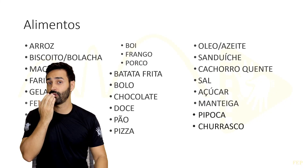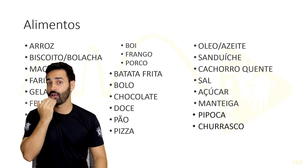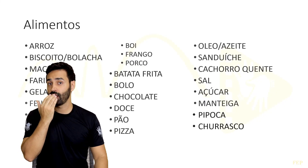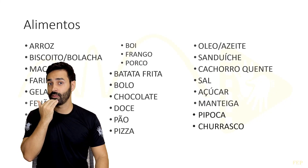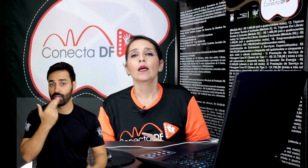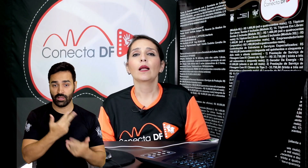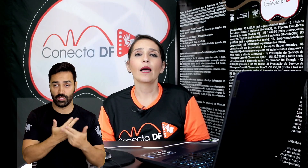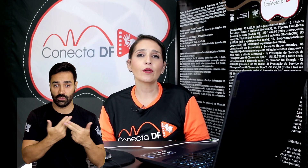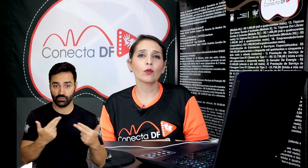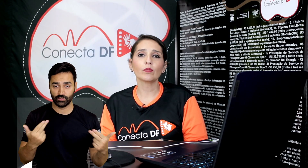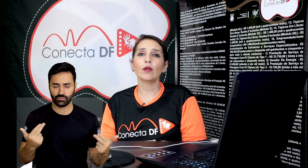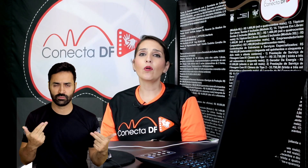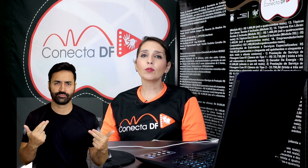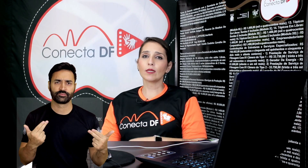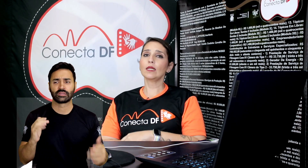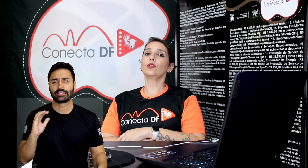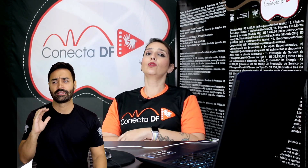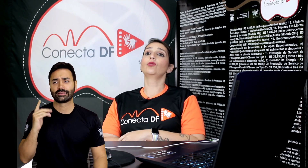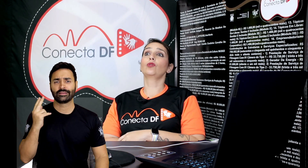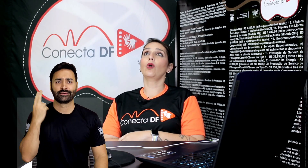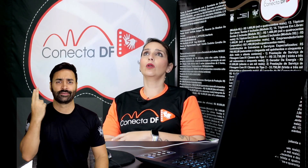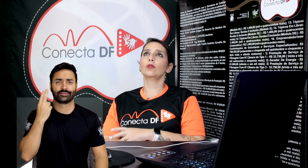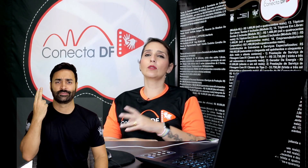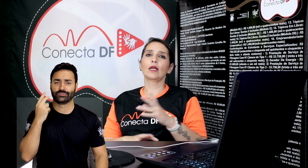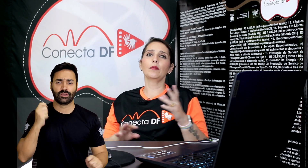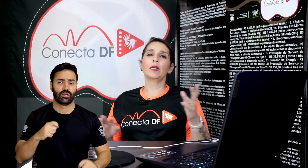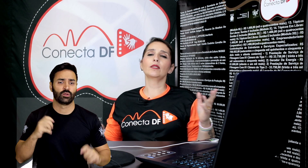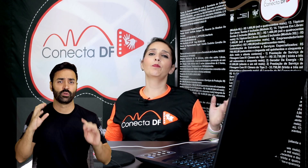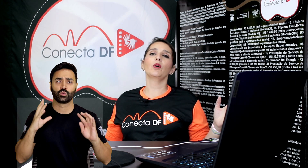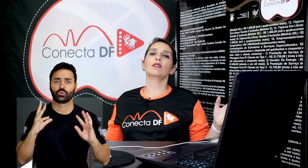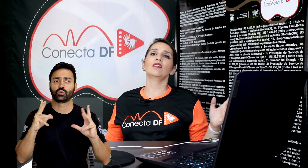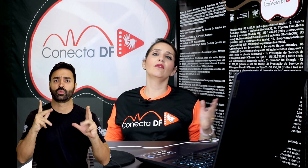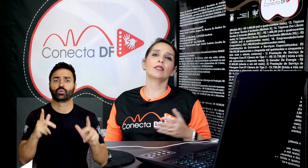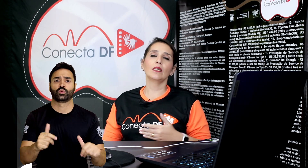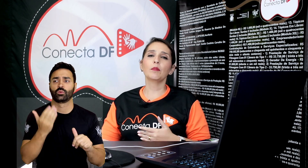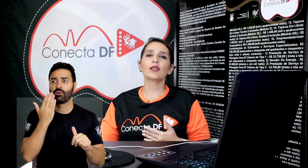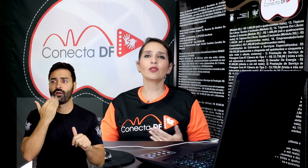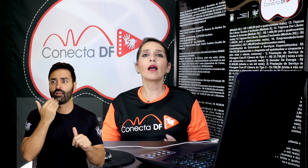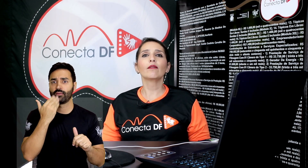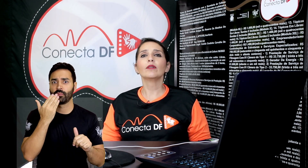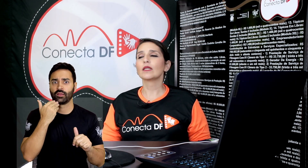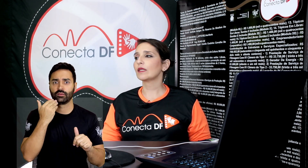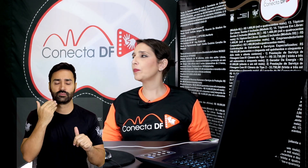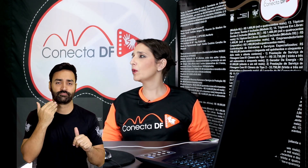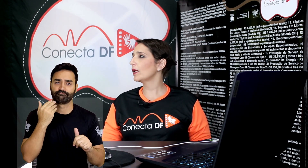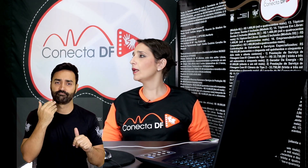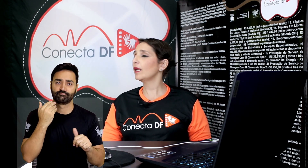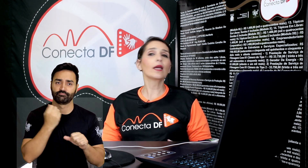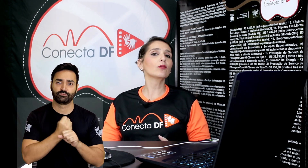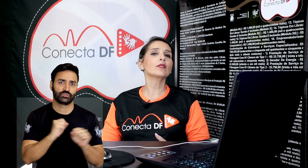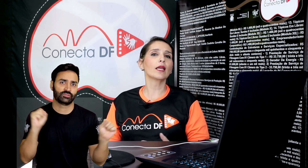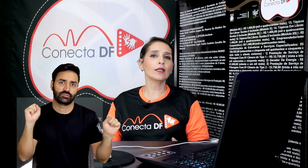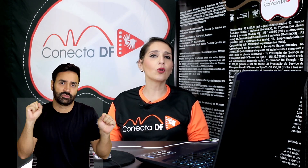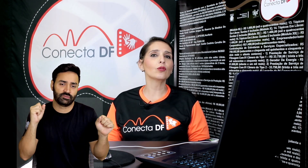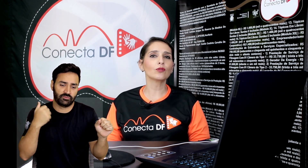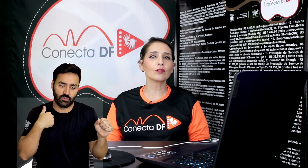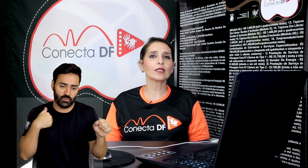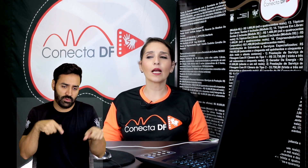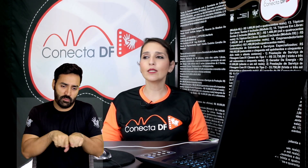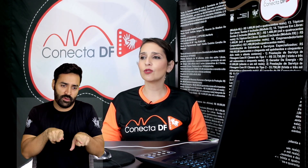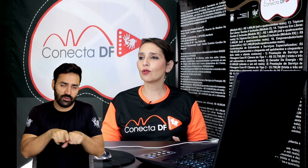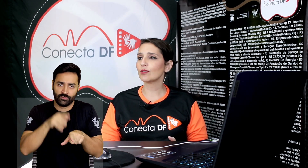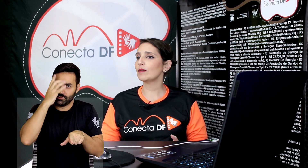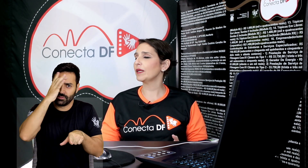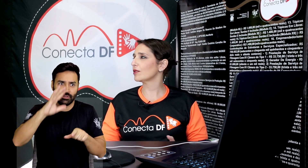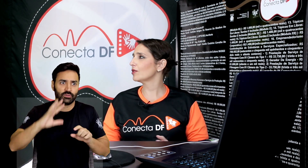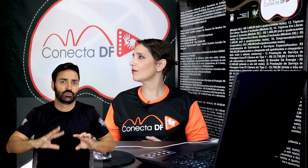tá? Claro que eu não tenho como trazer todos os alimentos possíveis e imagináveis, até porque nem eu sei todos os